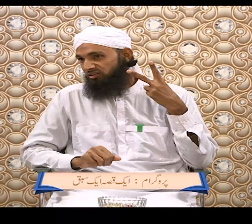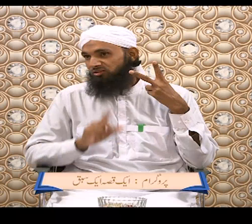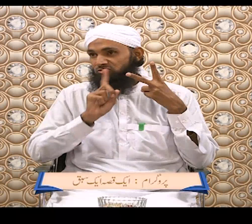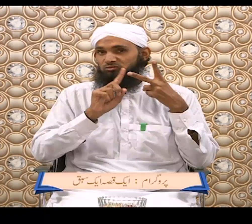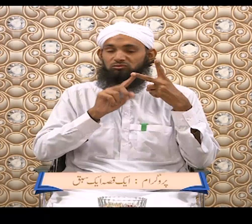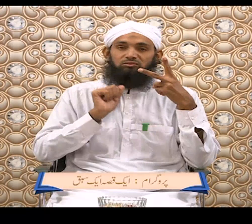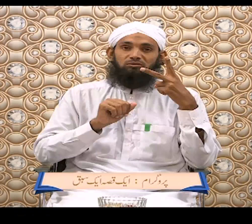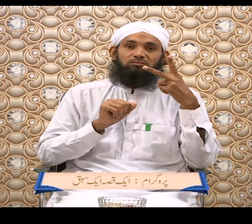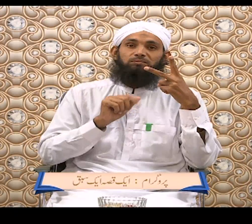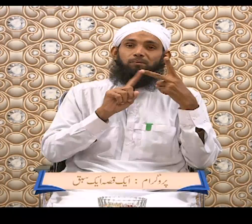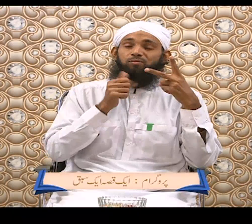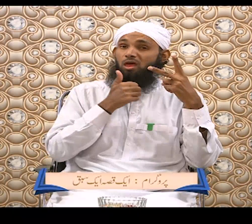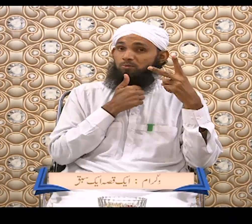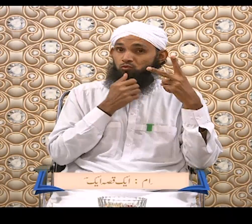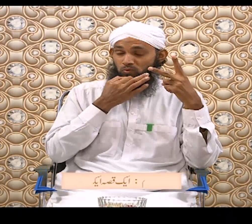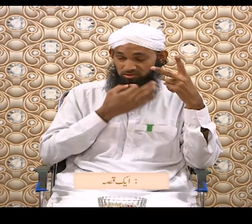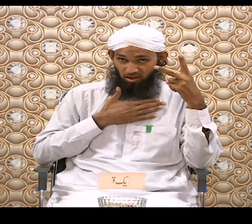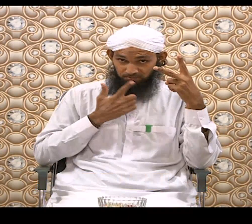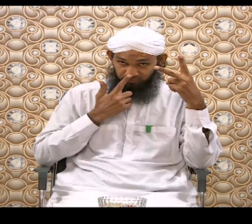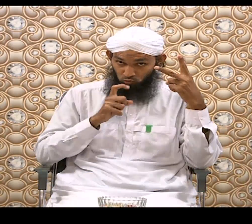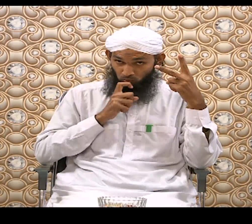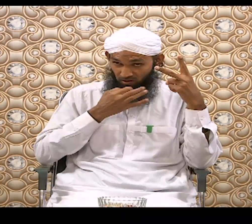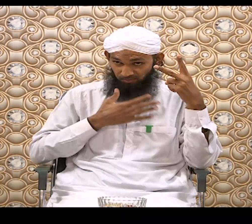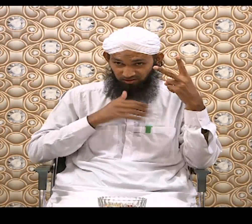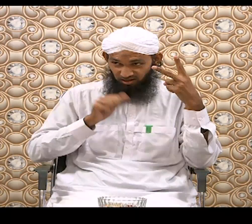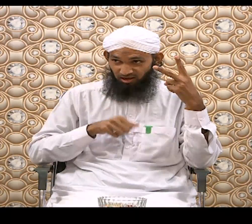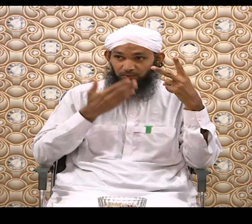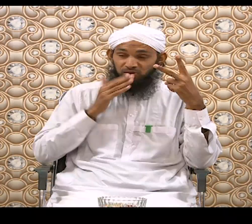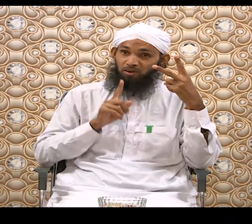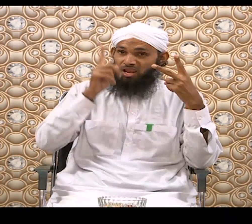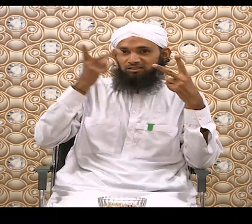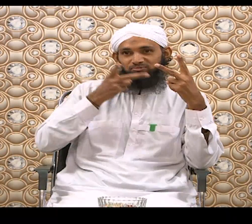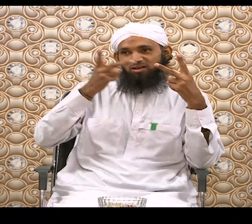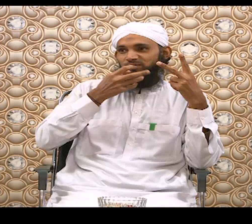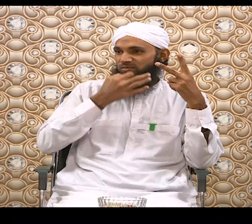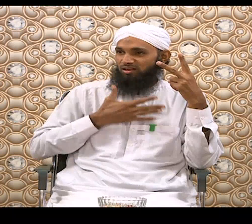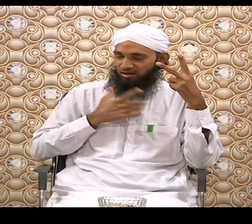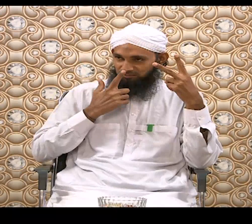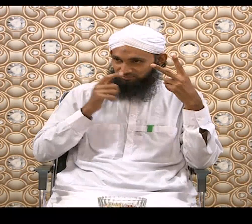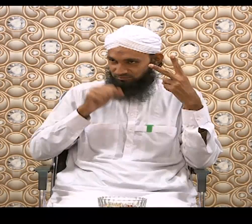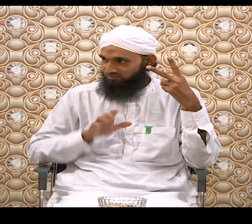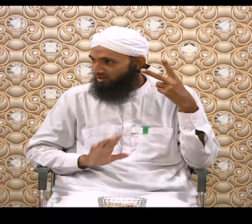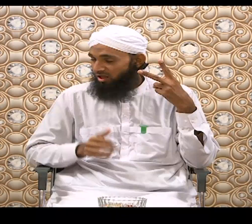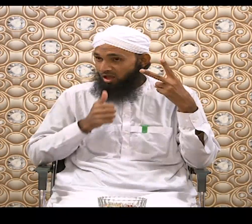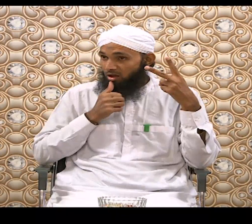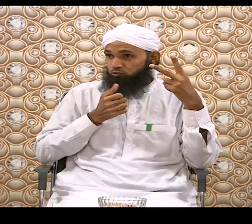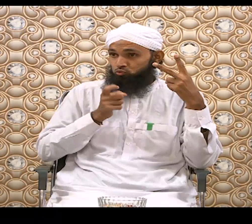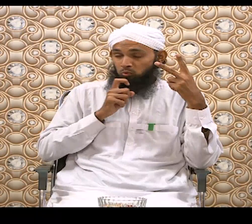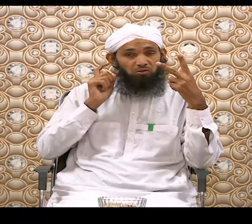نمبر دو والد کی اطاعت اللہ پاک کی اطاعت ہے اور والد کی نافرمانی اللہ پاک کی نافرمانی ہے نمبر